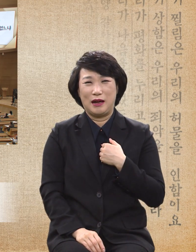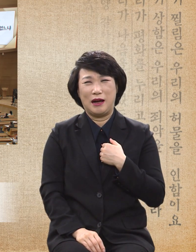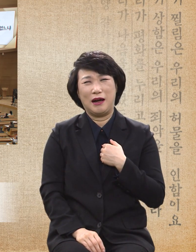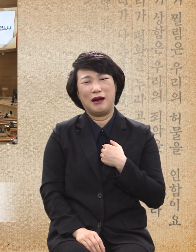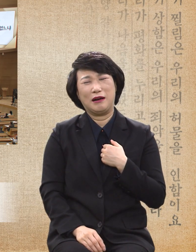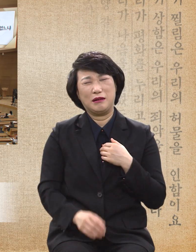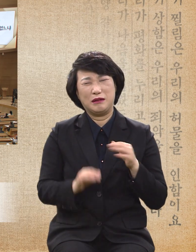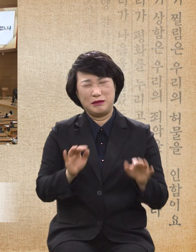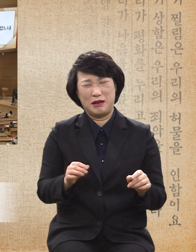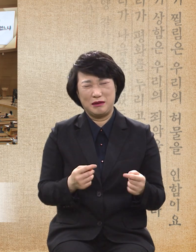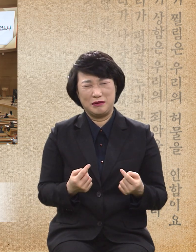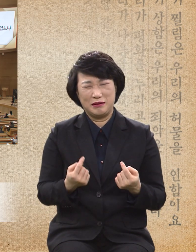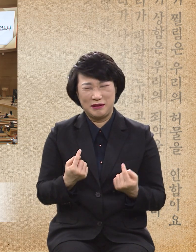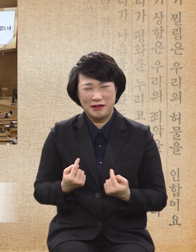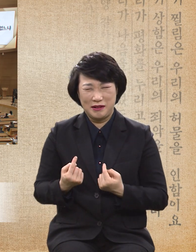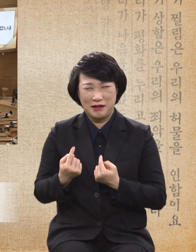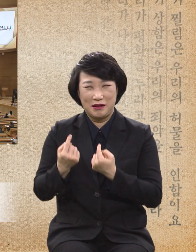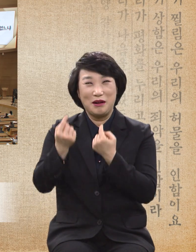경험해 보니까